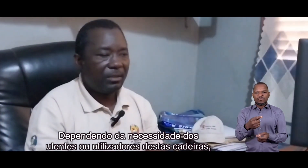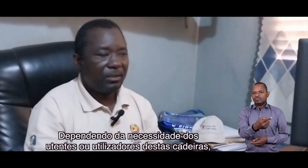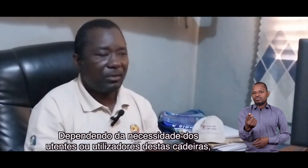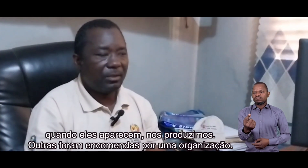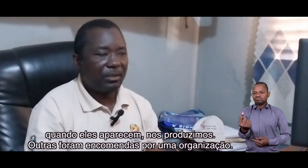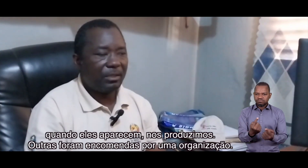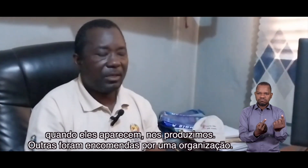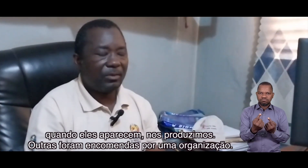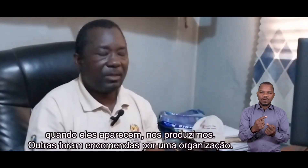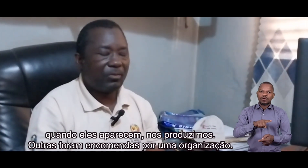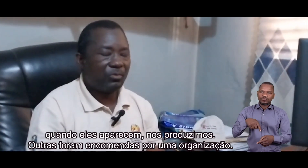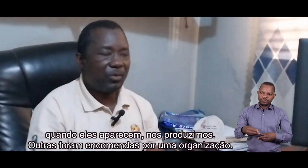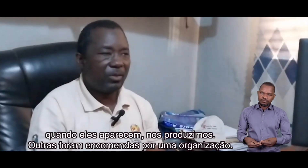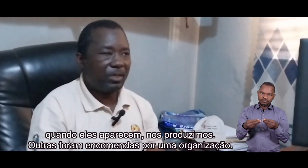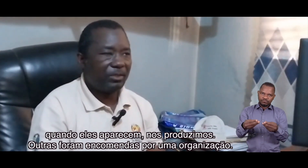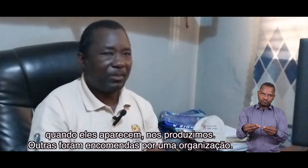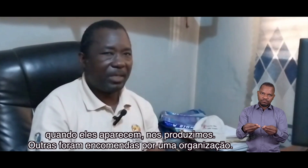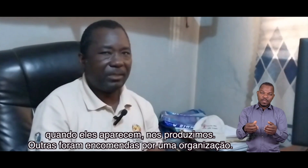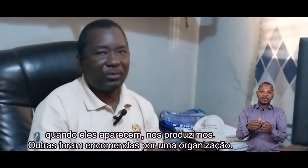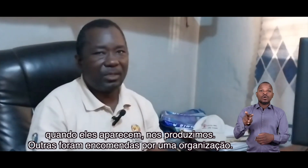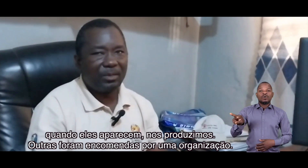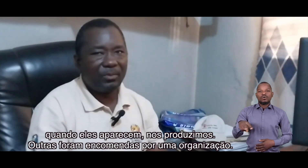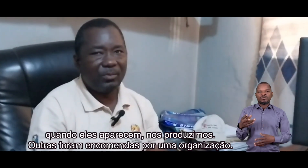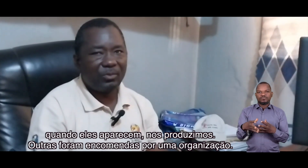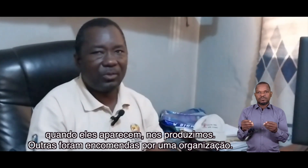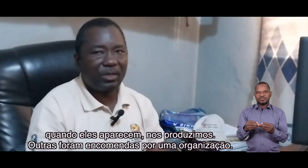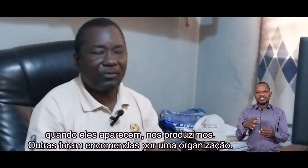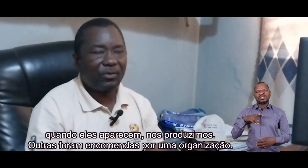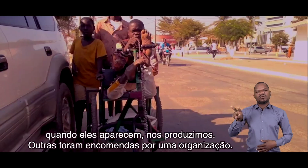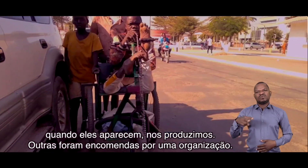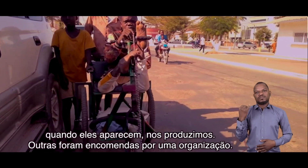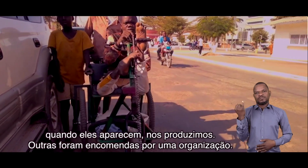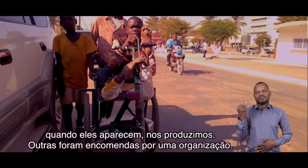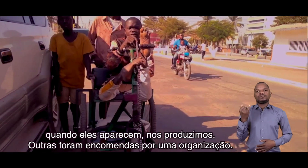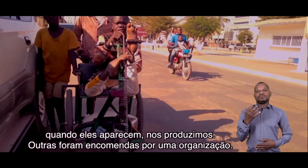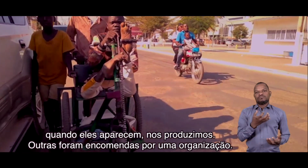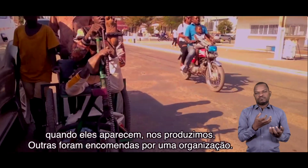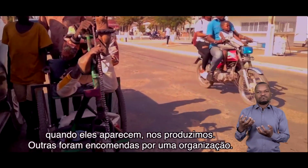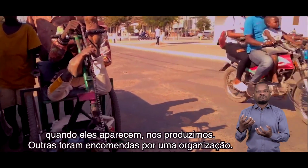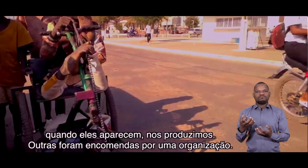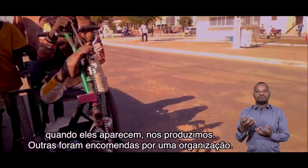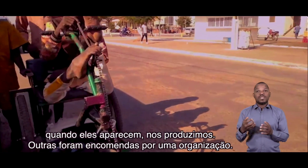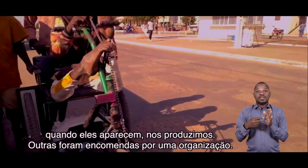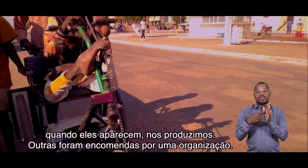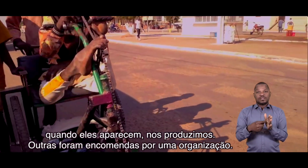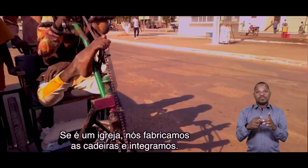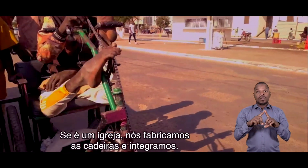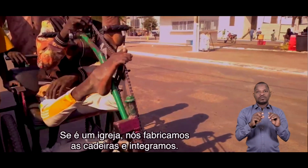em algum momento que eles aparecem nós atribuímos outras foram encomendadas como a organização se